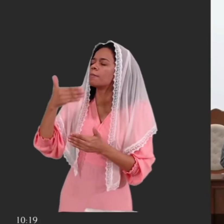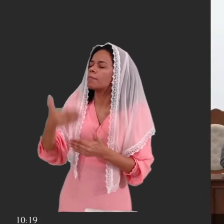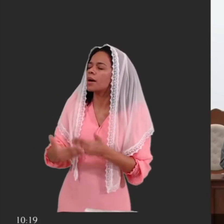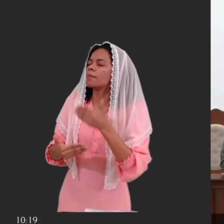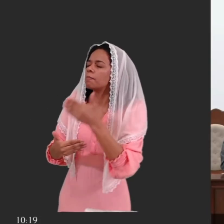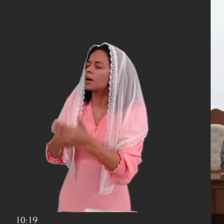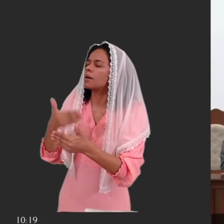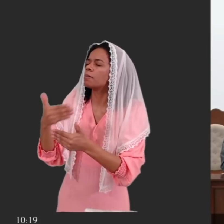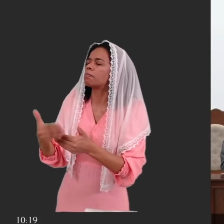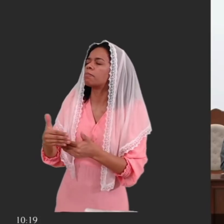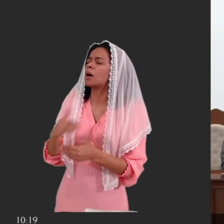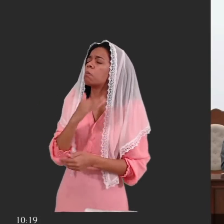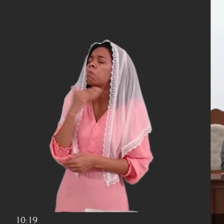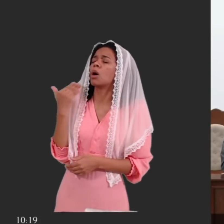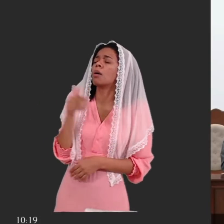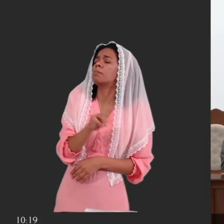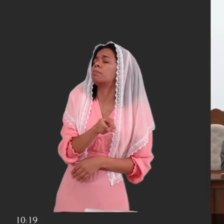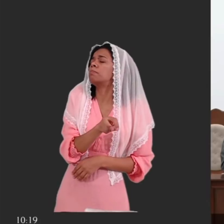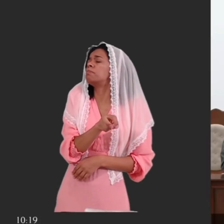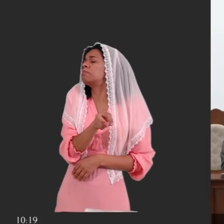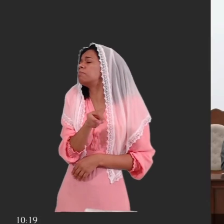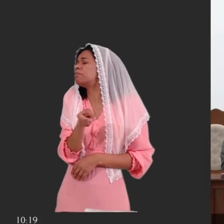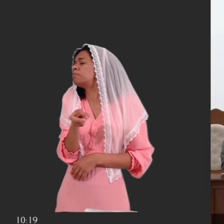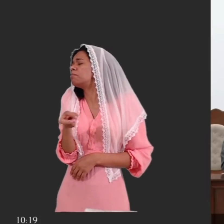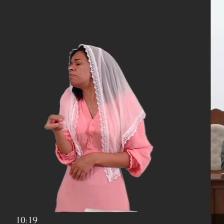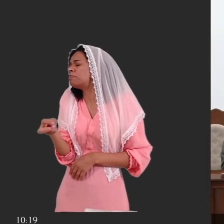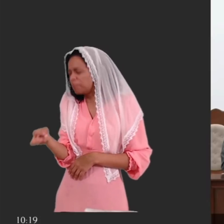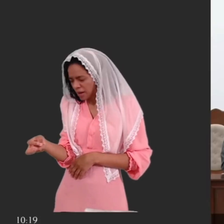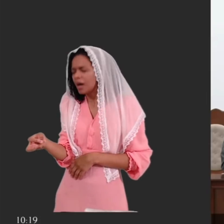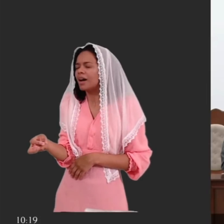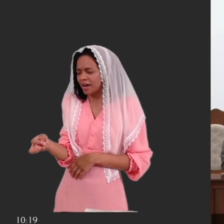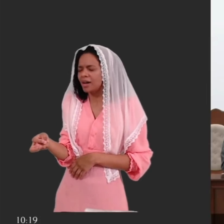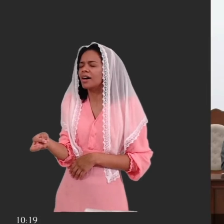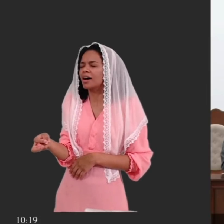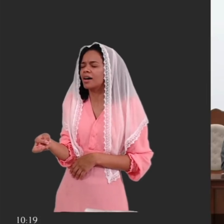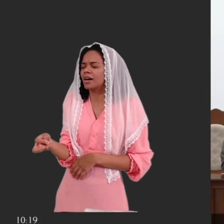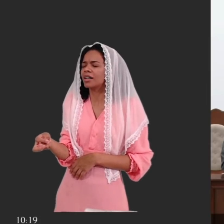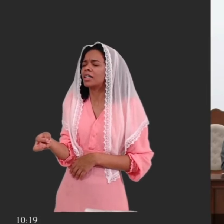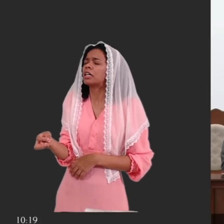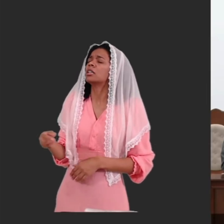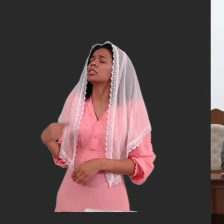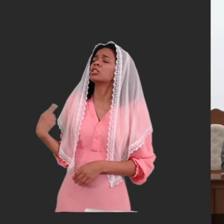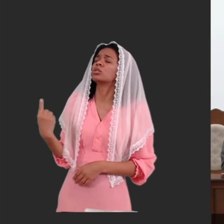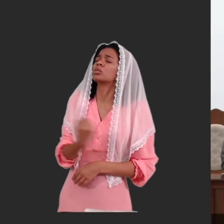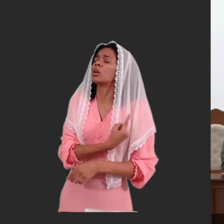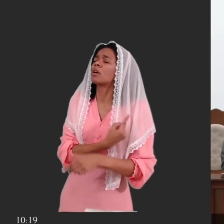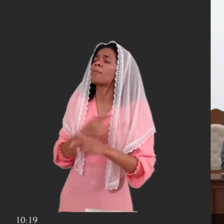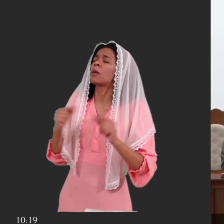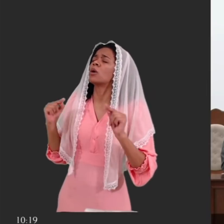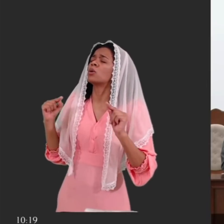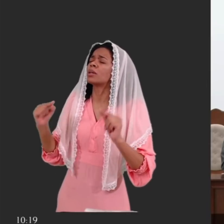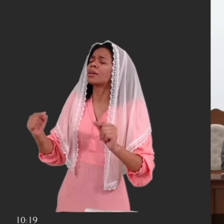da nossa partida, o dia que vamos dormir o sono do justo, que possamos fazê-lo, Senhor,